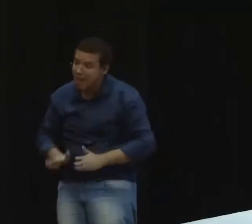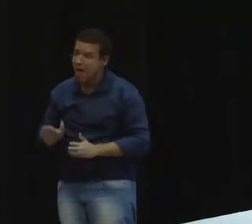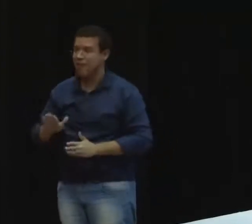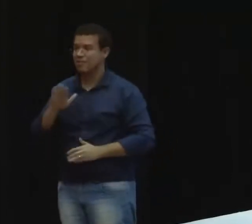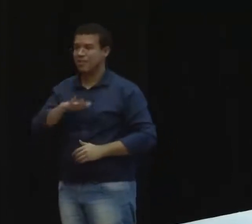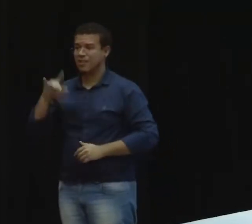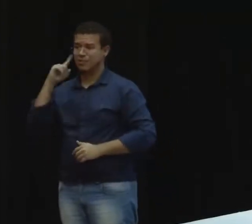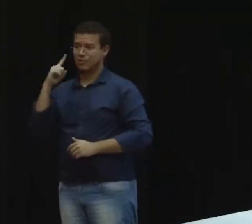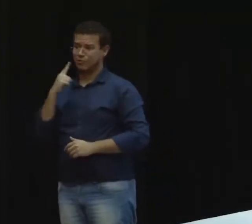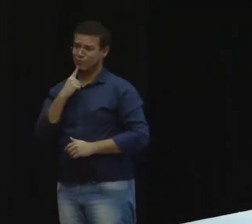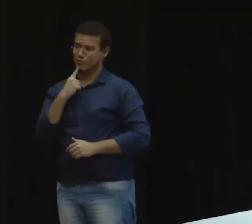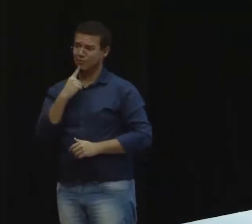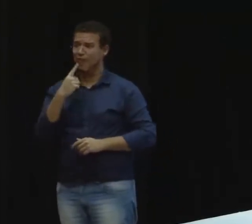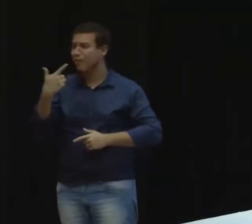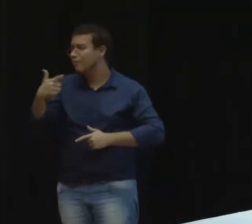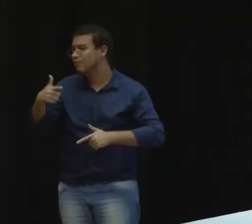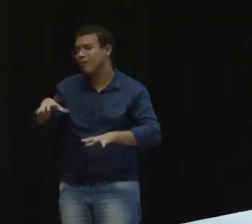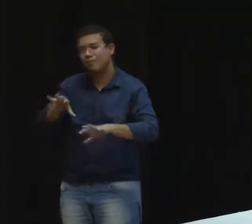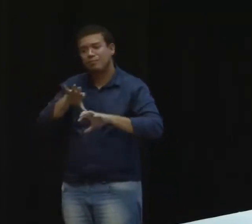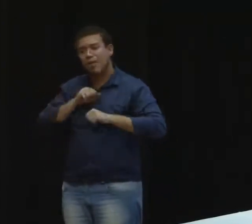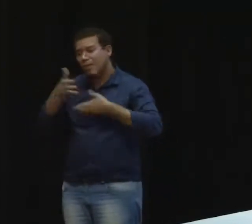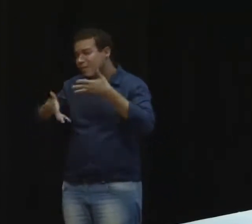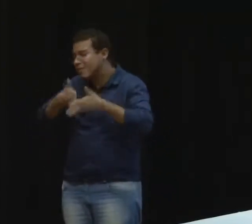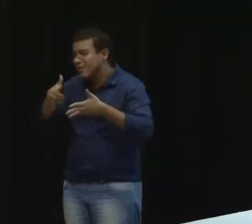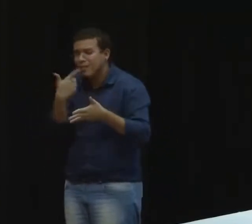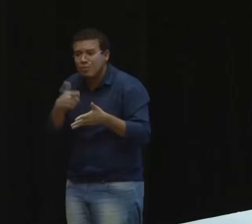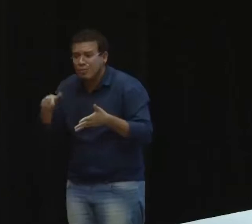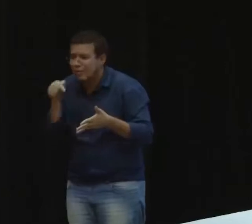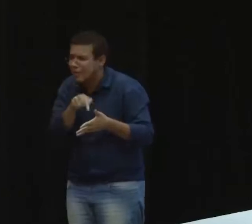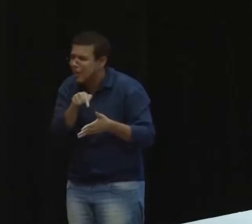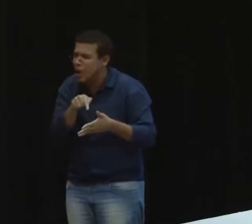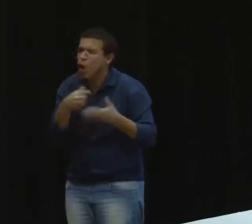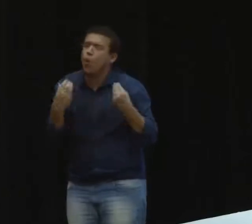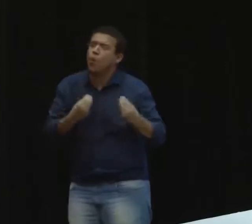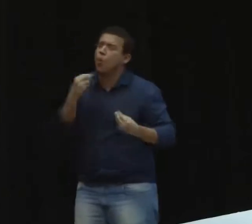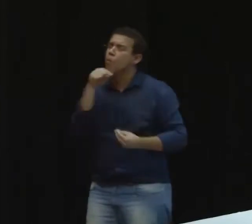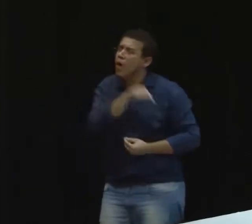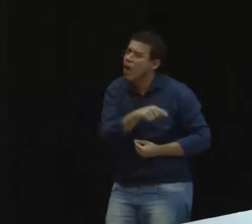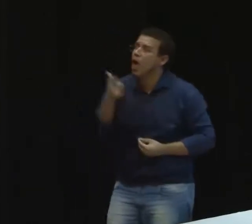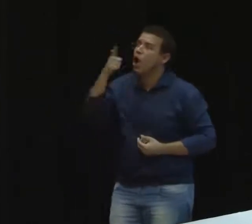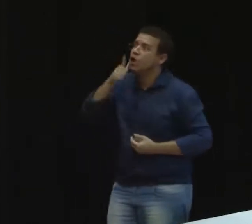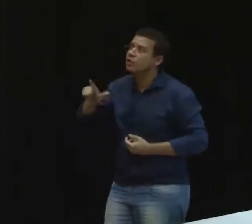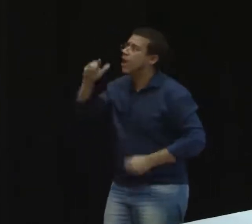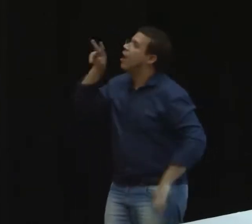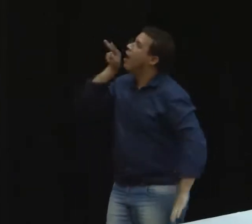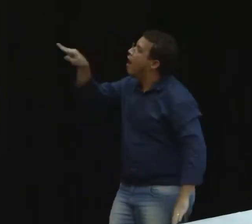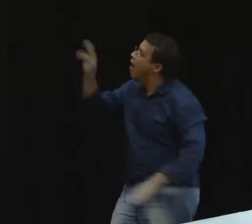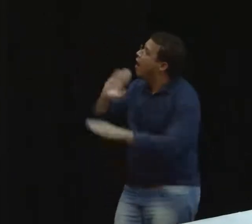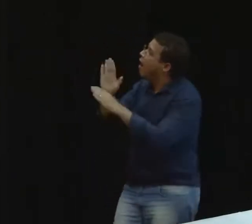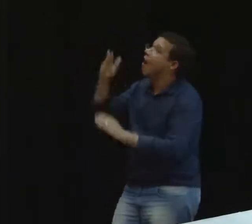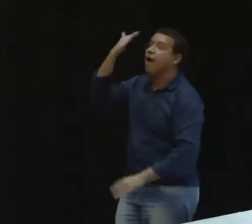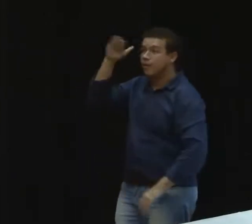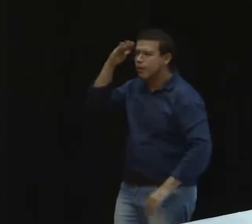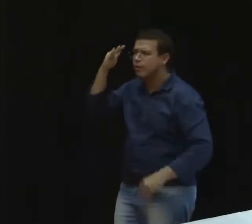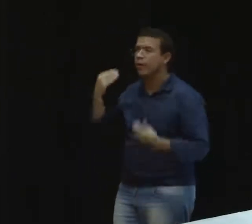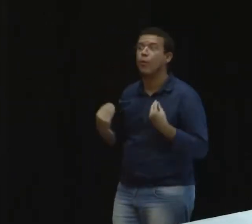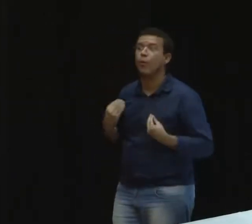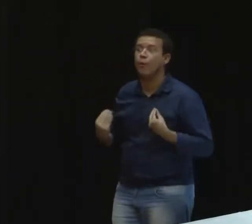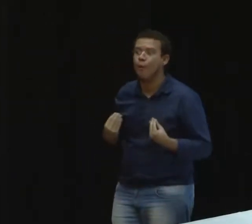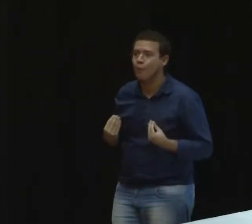é ouvinte, eles nascem em famílias de ouvintes, não aprendem a língua de sinais precocemente. Então, a minha questão era saber se